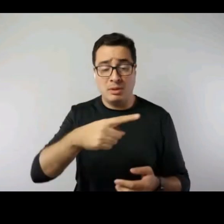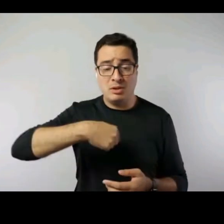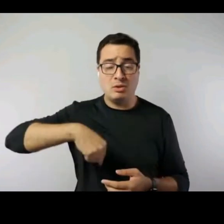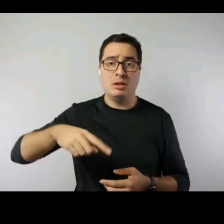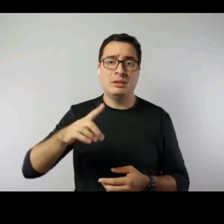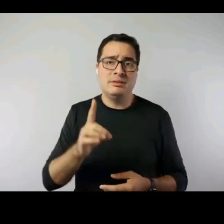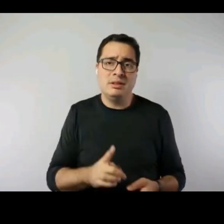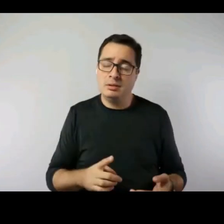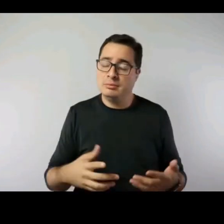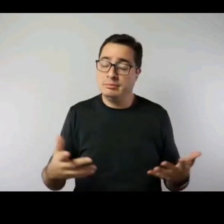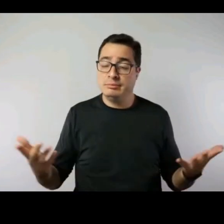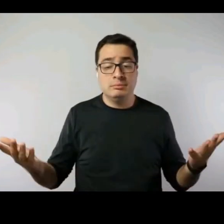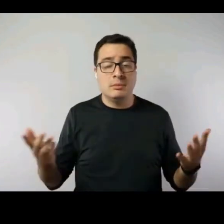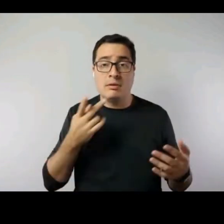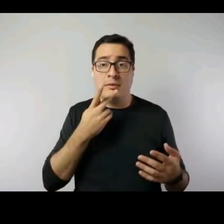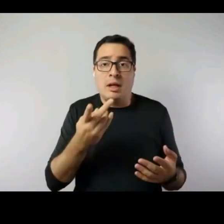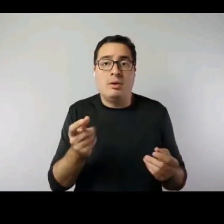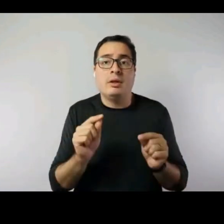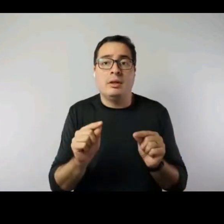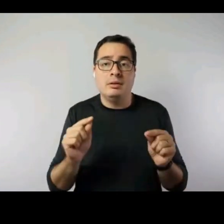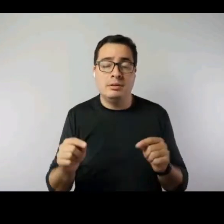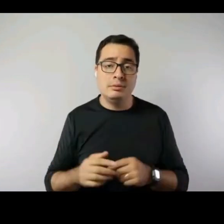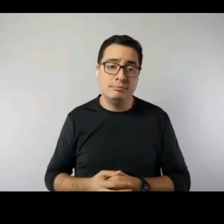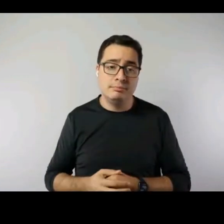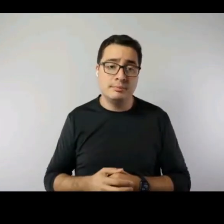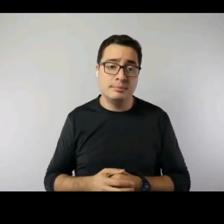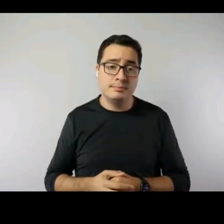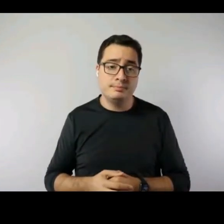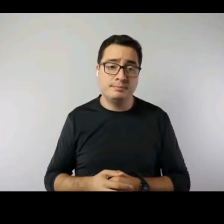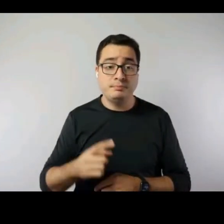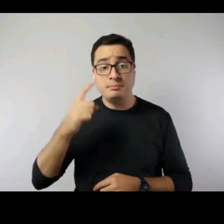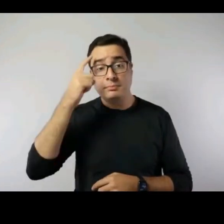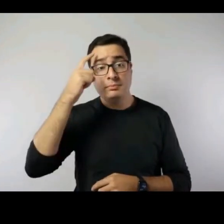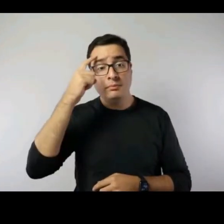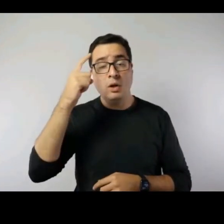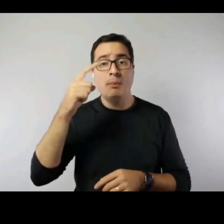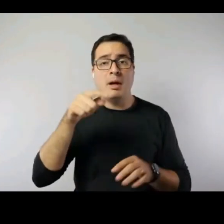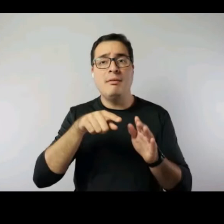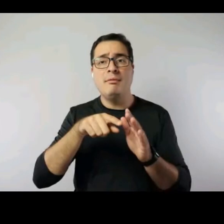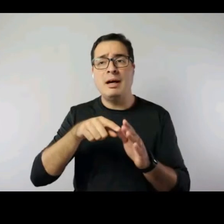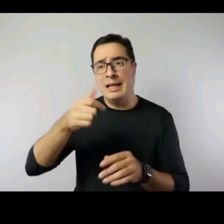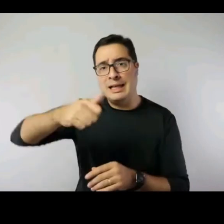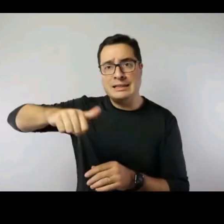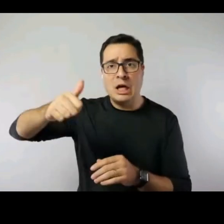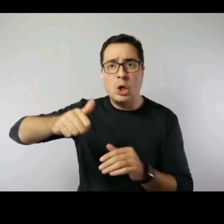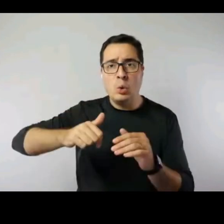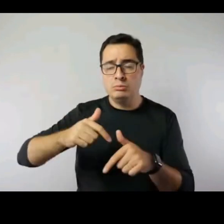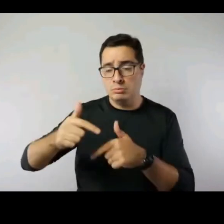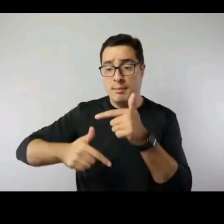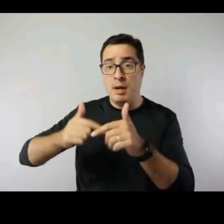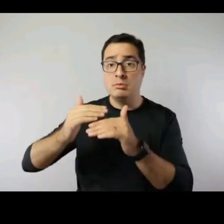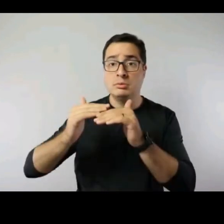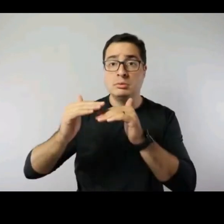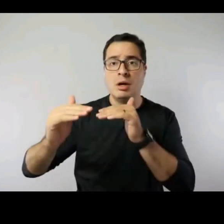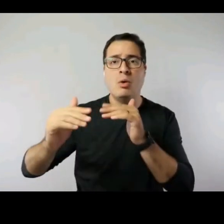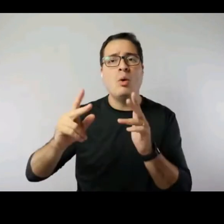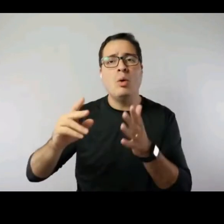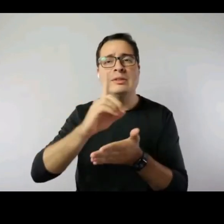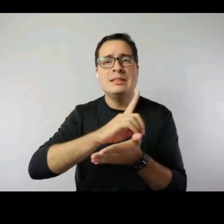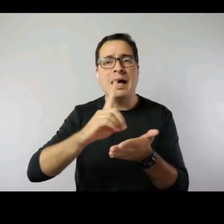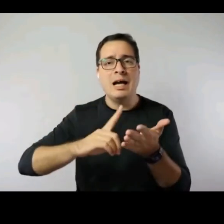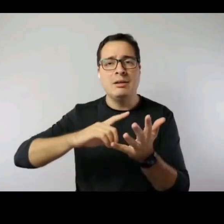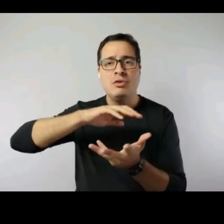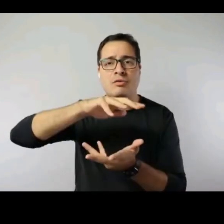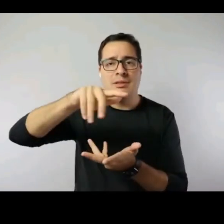fala. E aí não pensam numa avaliação de desempenho como o design universal, né? Que aí a